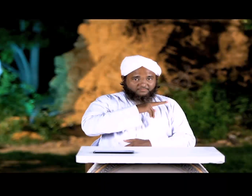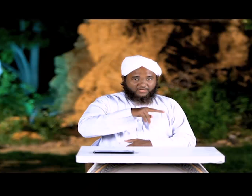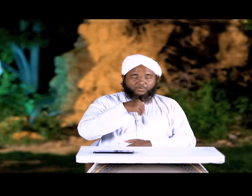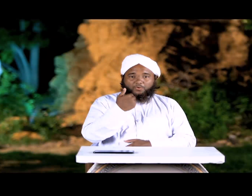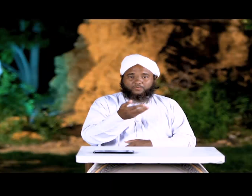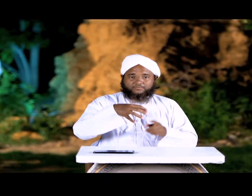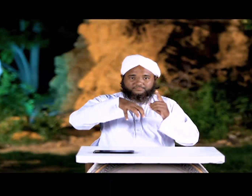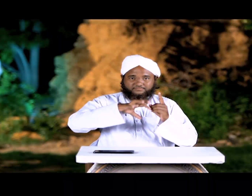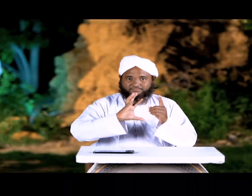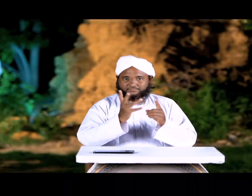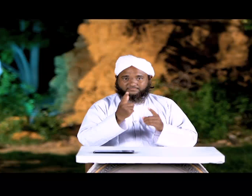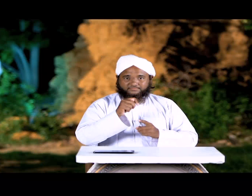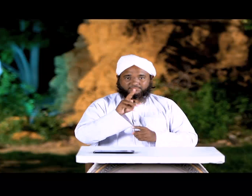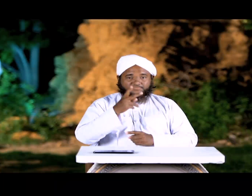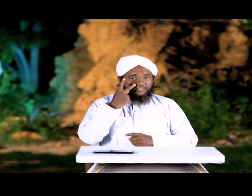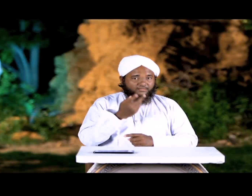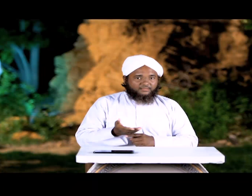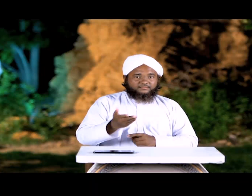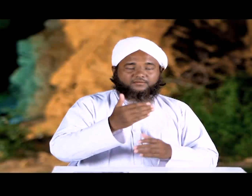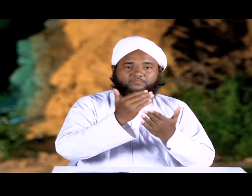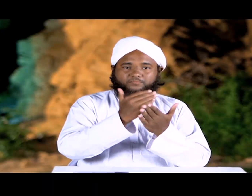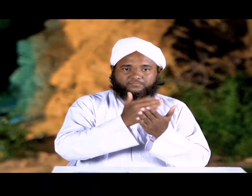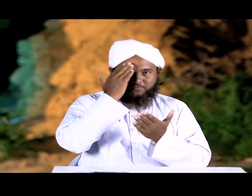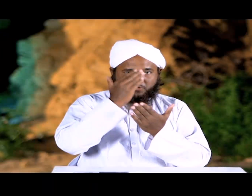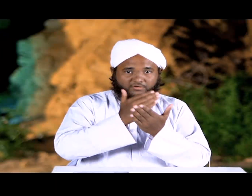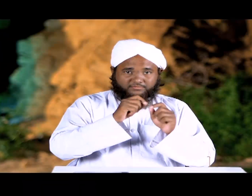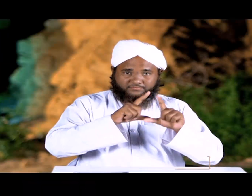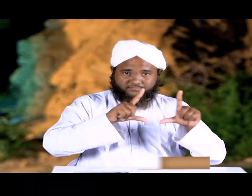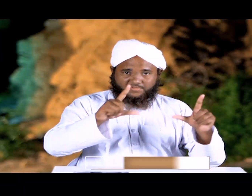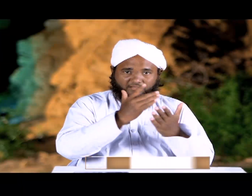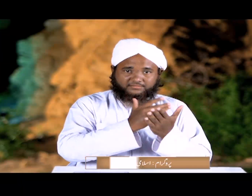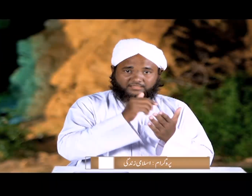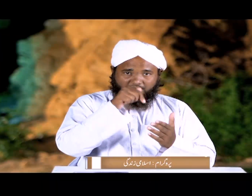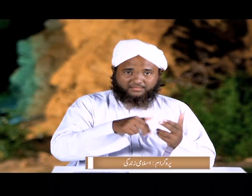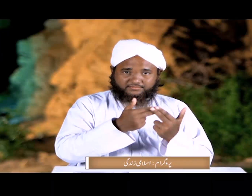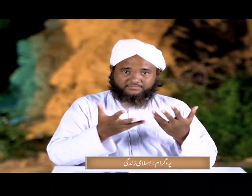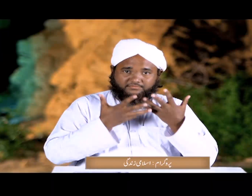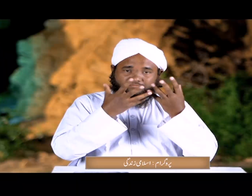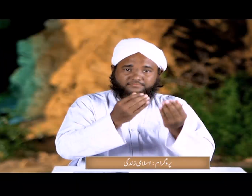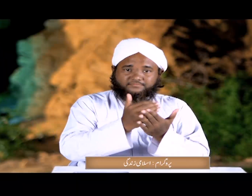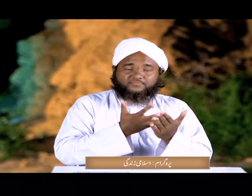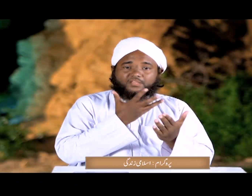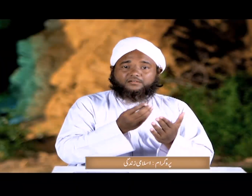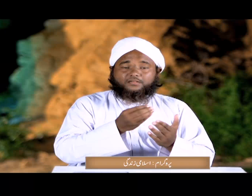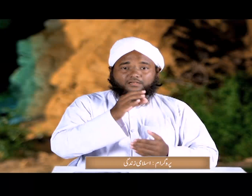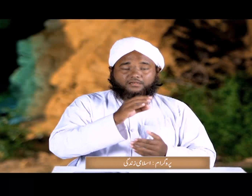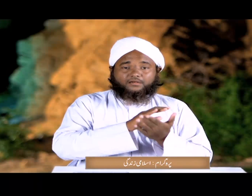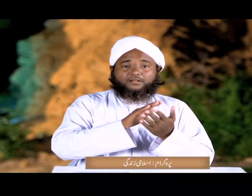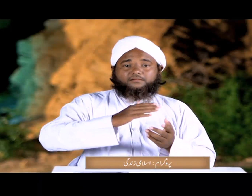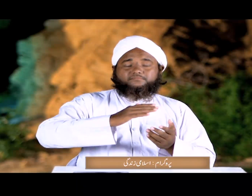بھائیوں اور مدنی چینل کے ناظرین، پروگرام ہے اسلامی زندگی، اور آج ہم اس پروگرام میں حضرت